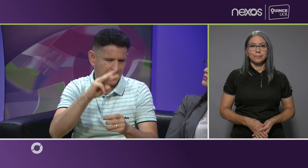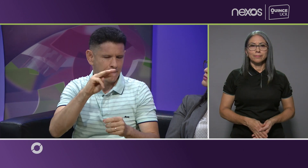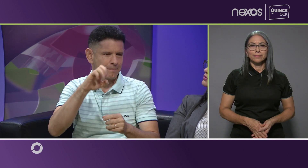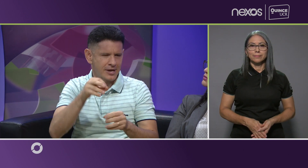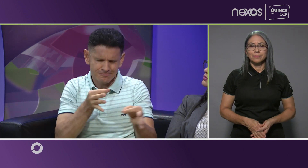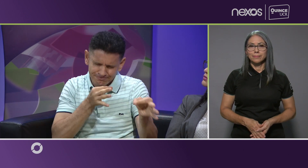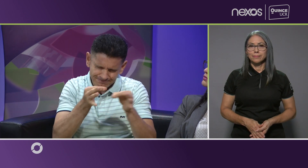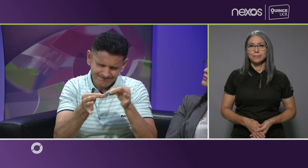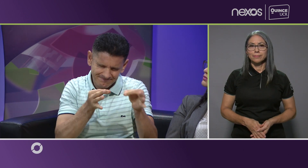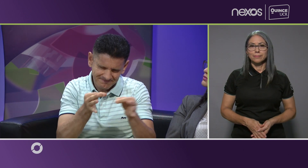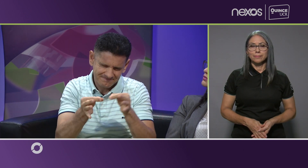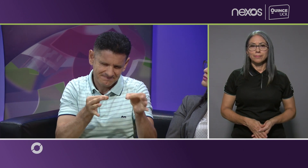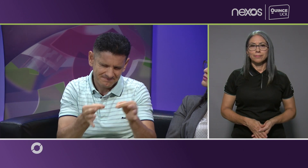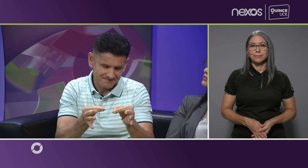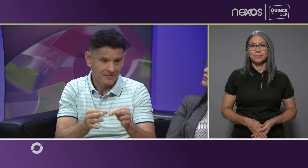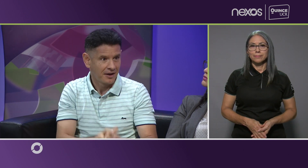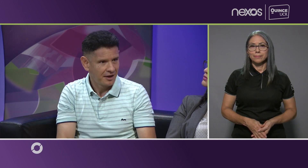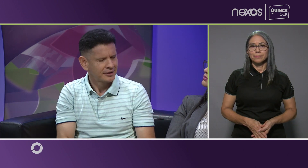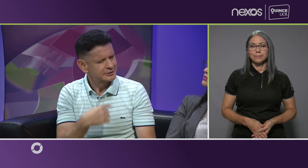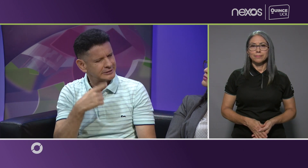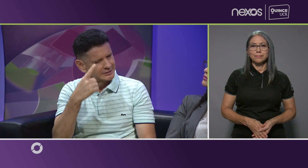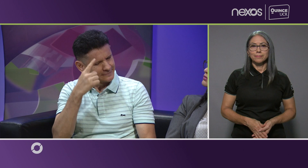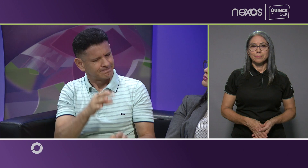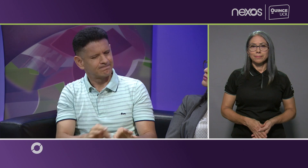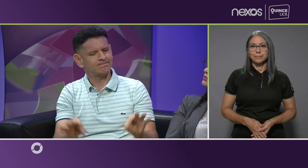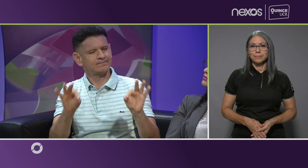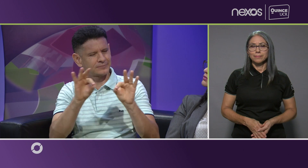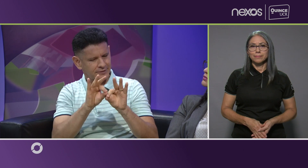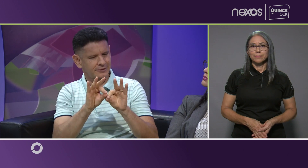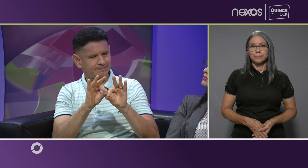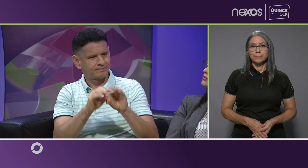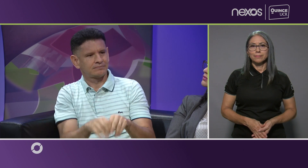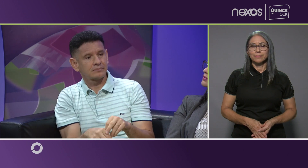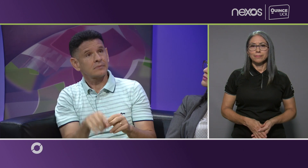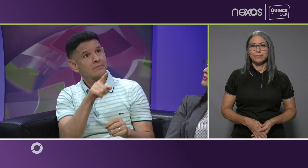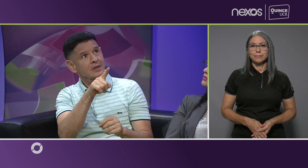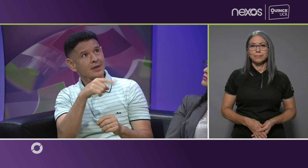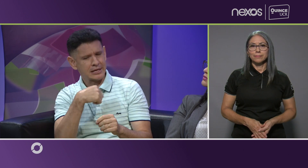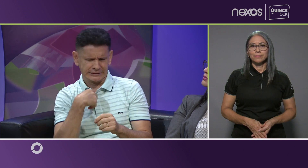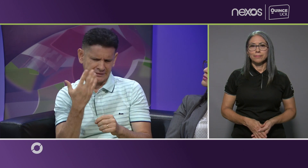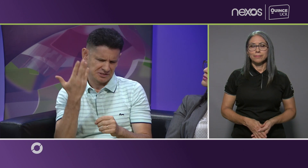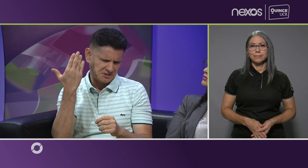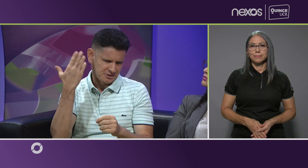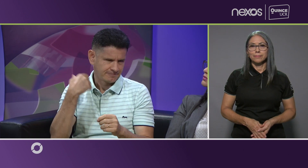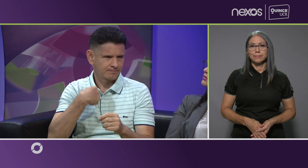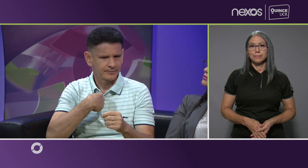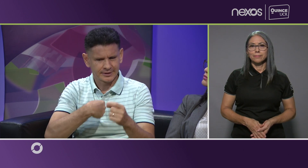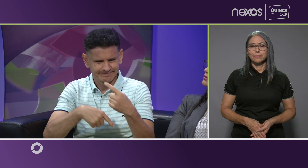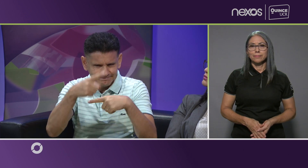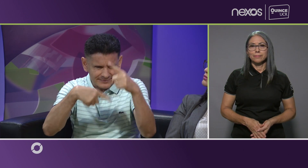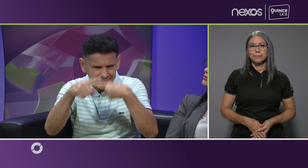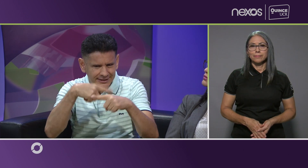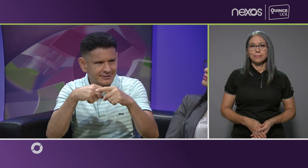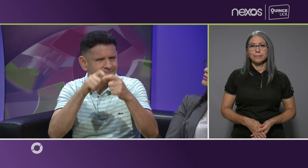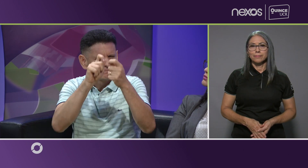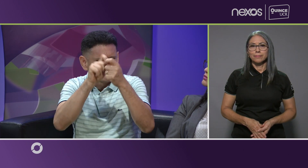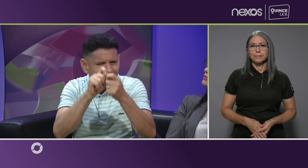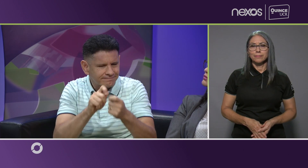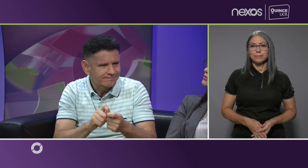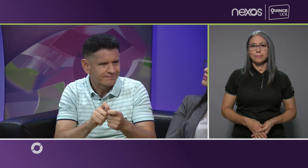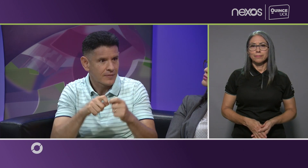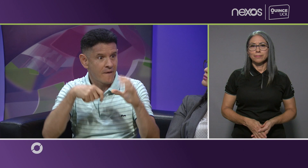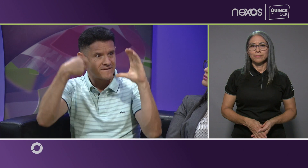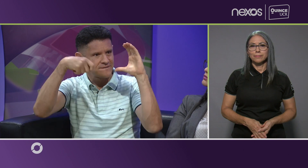acceder a diferentes temas de lo que es los materiales o las materias que da el MEP.